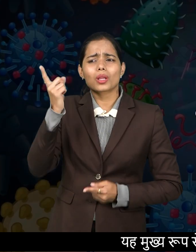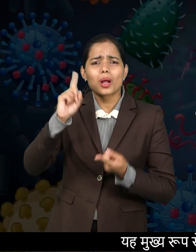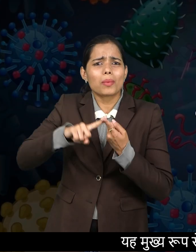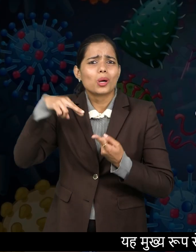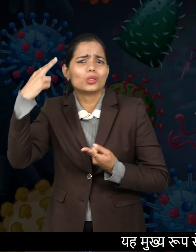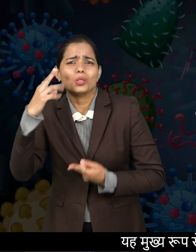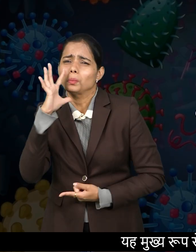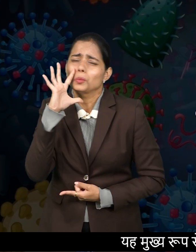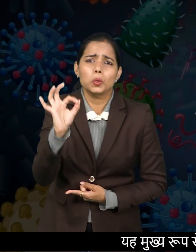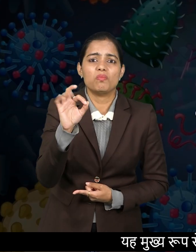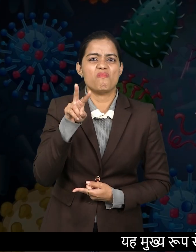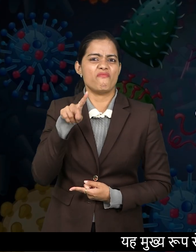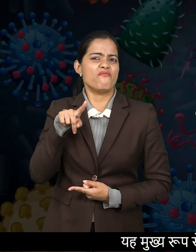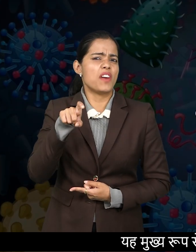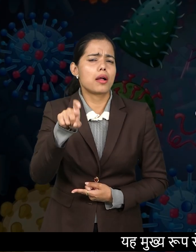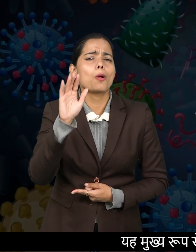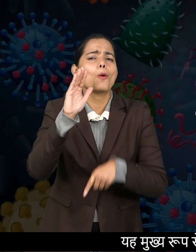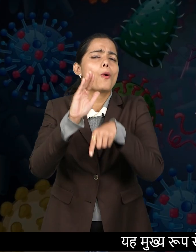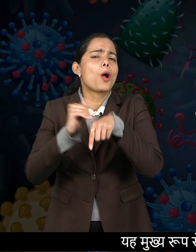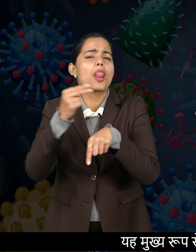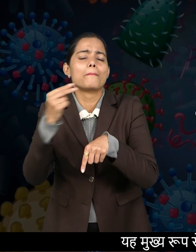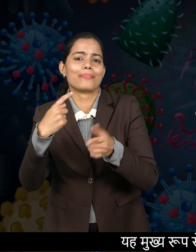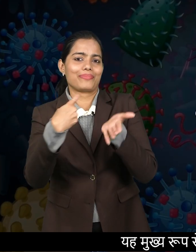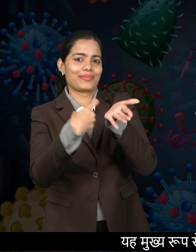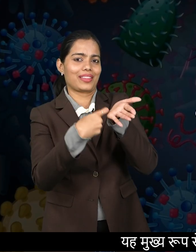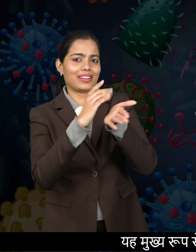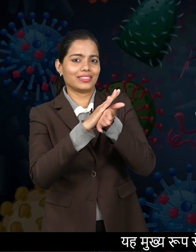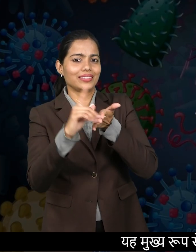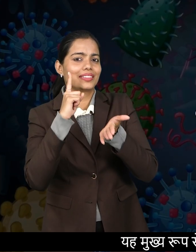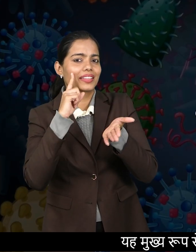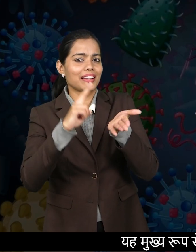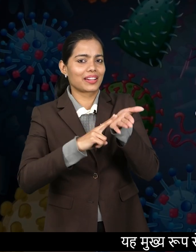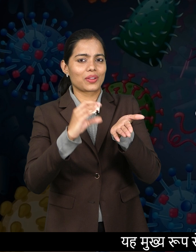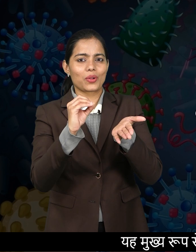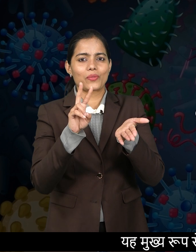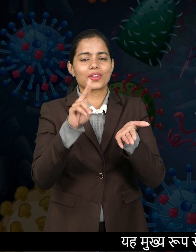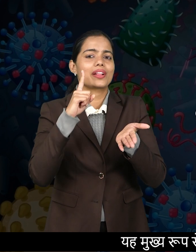यह मुख्य रूप से राइनो वायरस नामक वायरस से होता है।